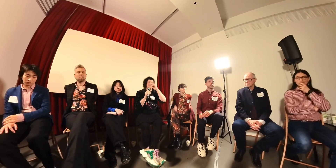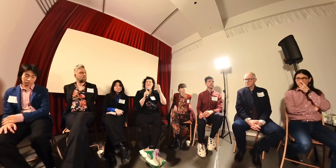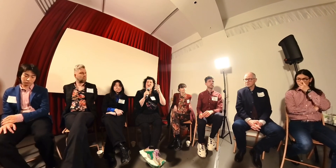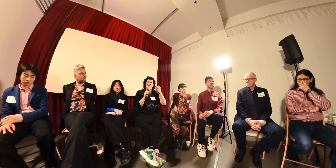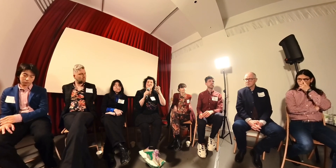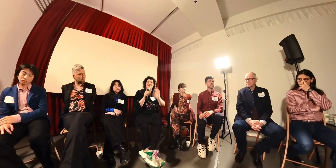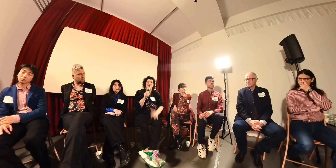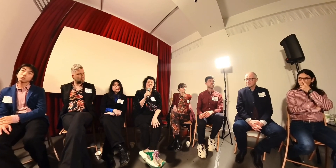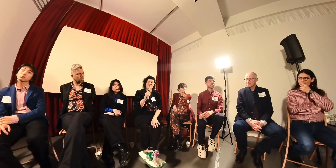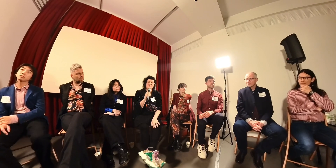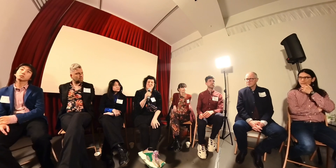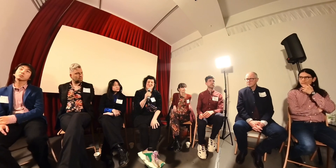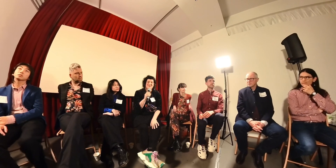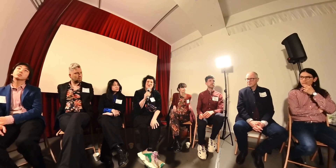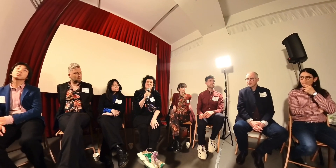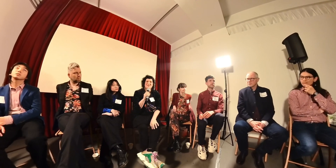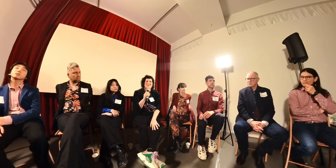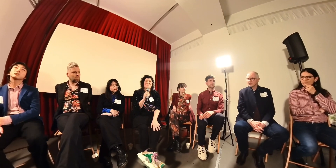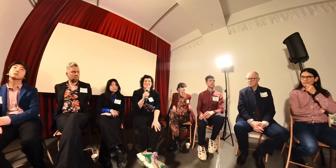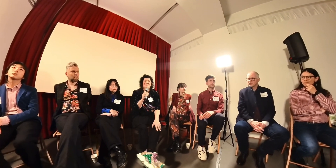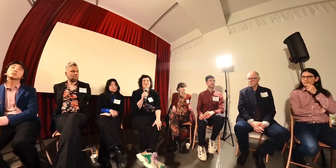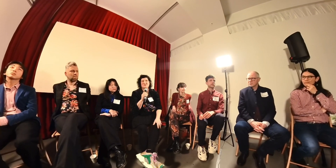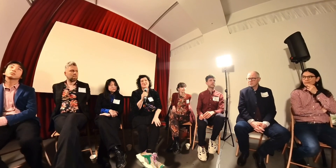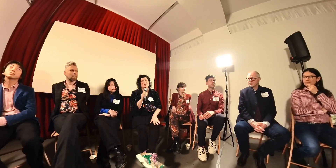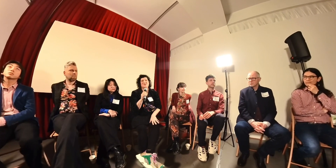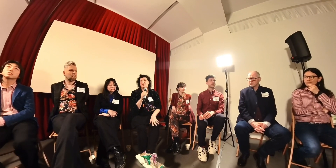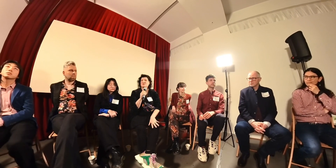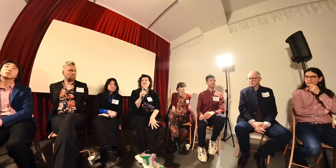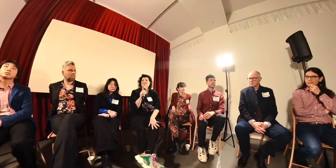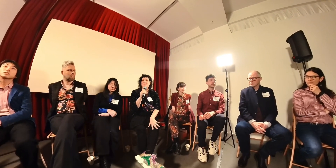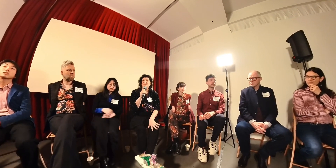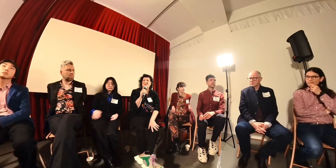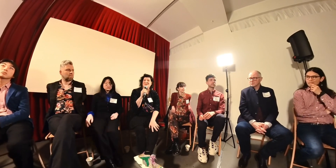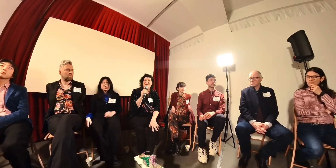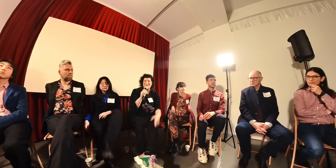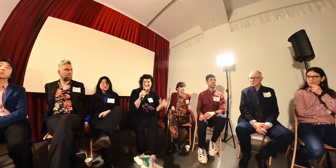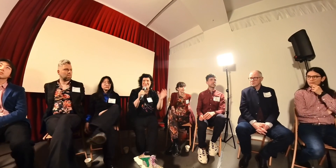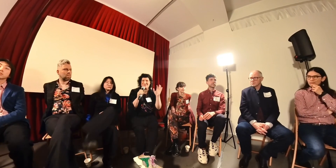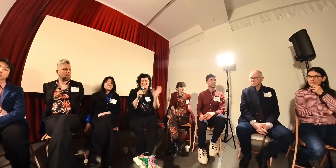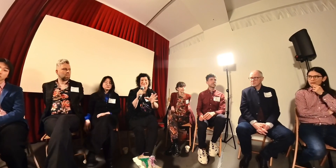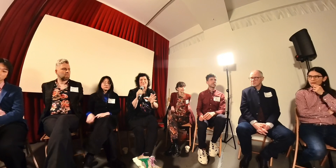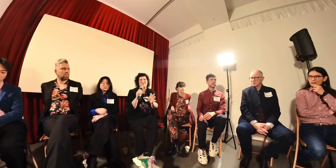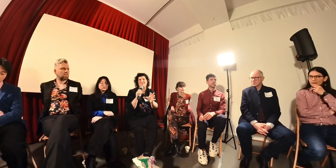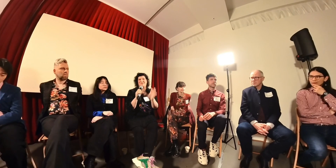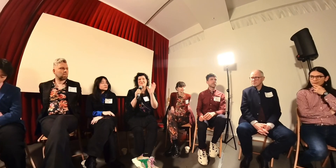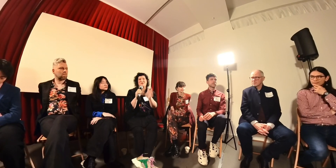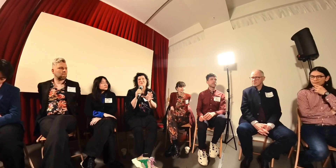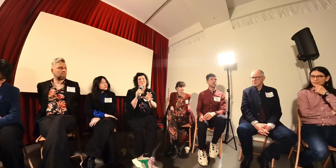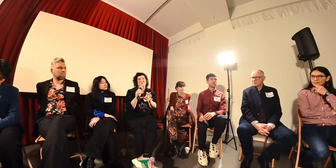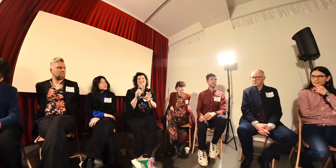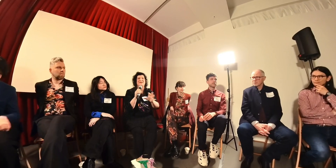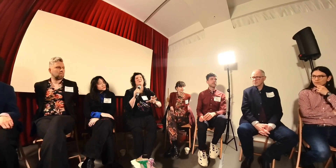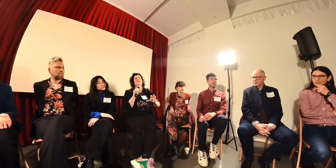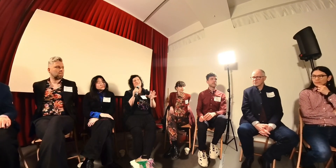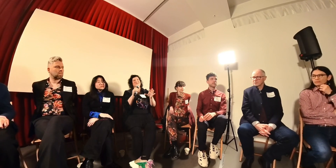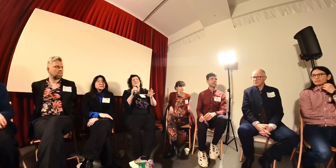A vlastně baví ma, jak Robert Gabriš povedal, že keď nám chcete dát naozaj jakože volnost, tak prostě dajte nám prostě iba priestor a my si